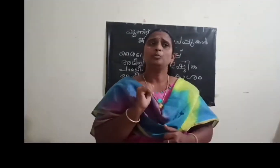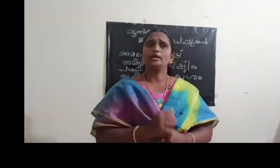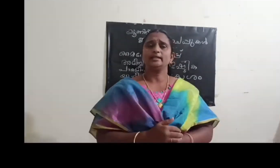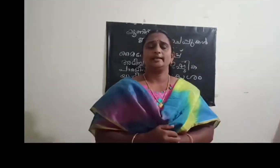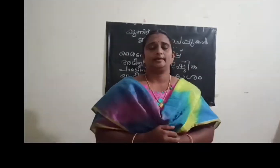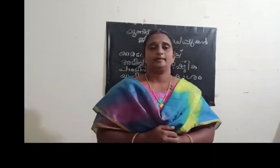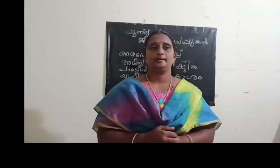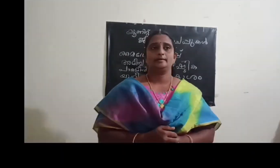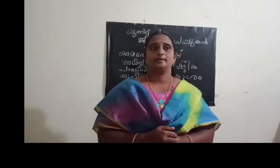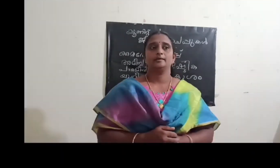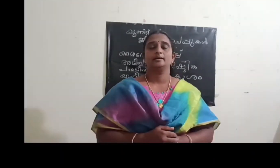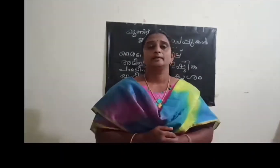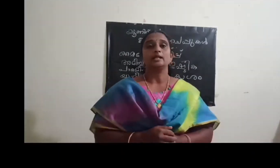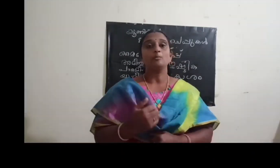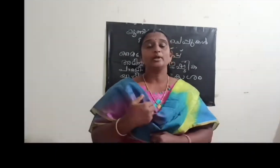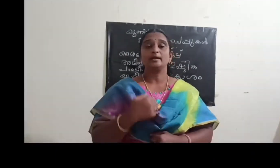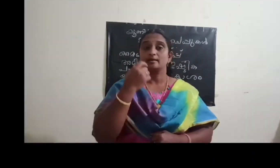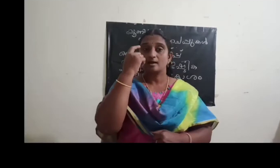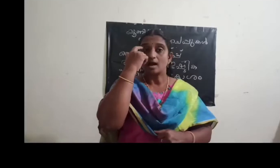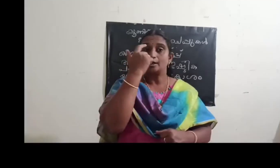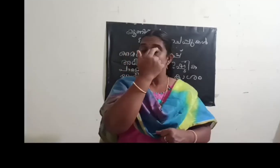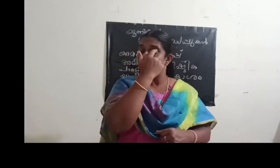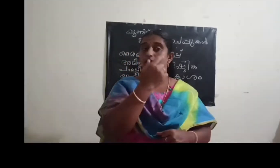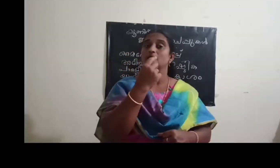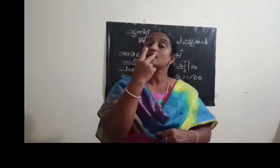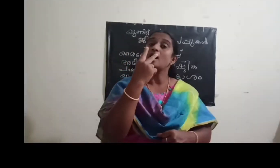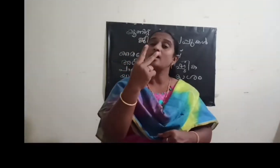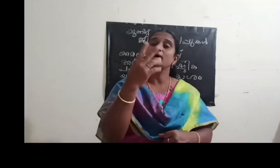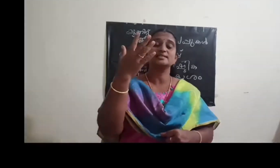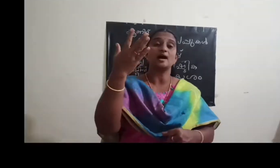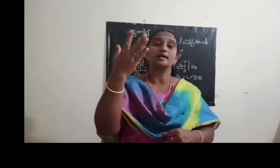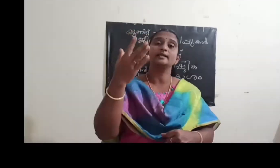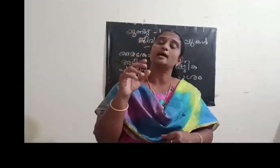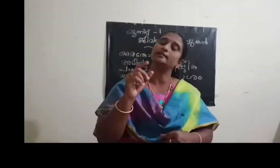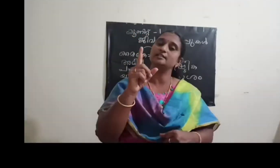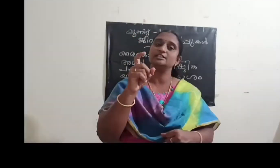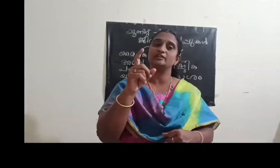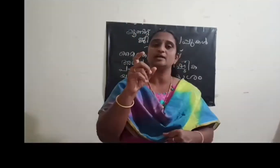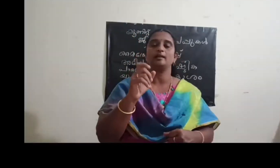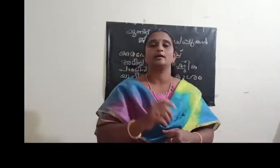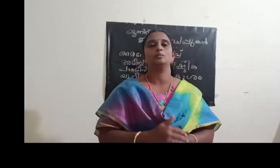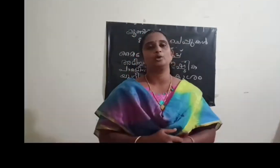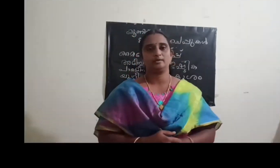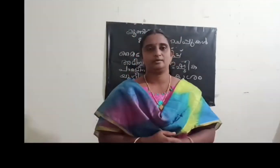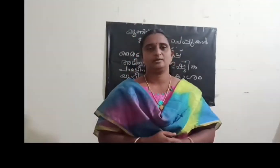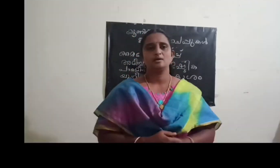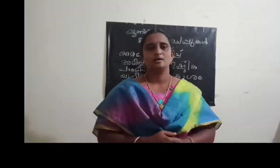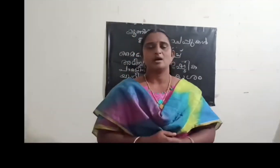അതുപോലെ തന്നെ നമ്മുടെ കണ്ണുകൊണ്ട് കാണാൻ സാധിക്കാത്ത ജീവജാലങ്ങളും ഉണ്ട്.